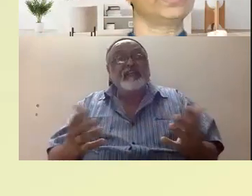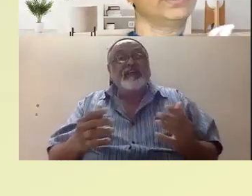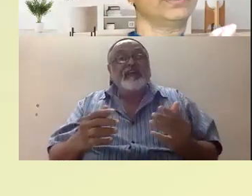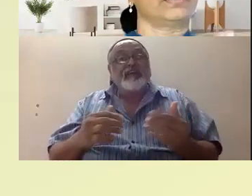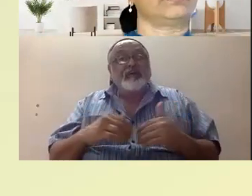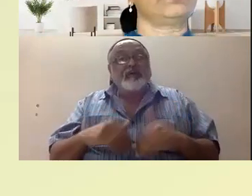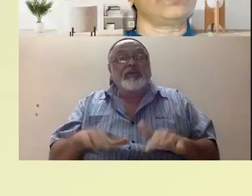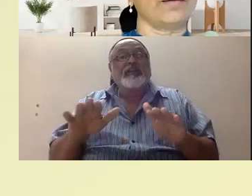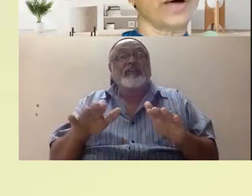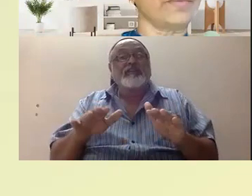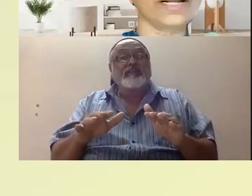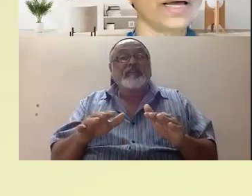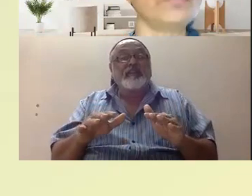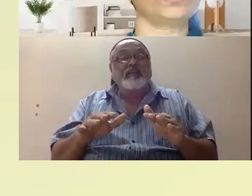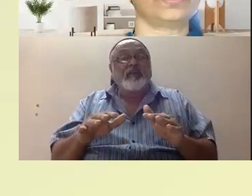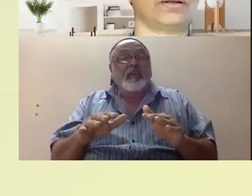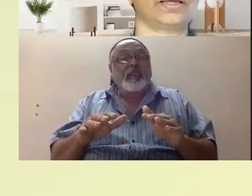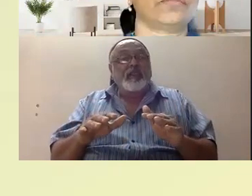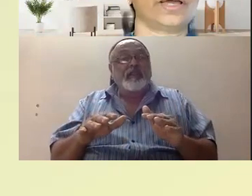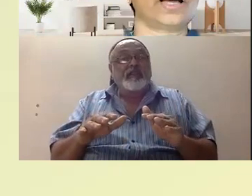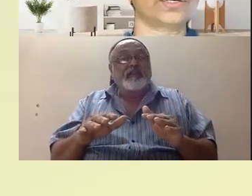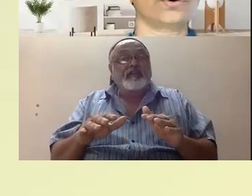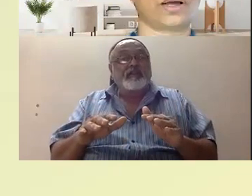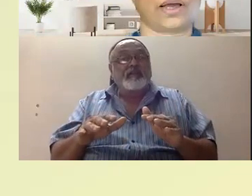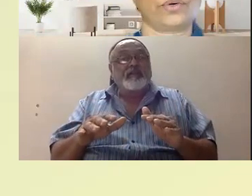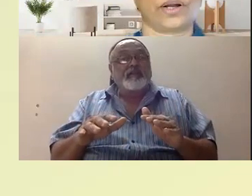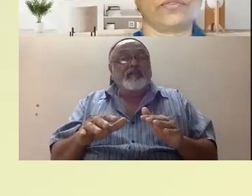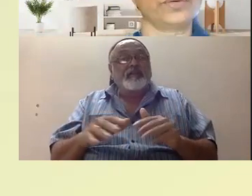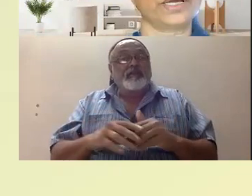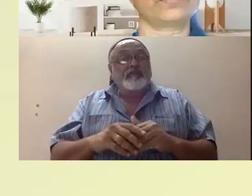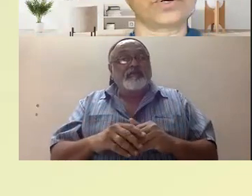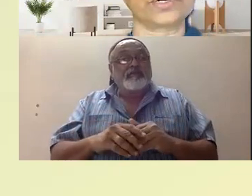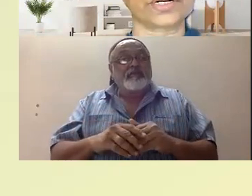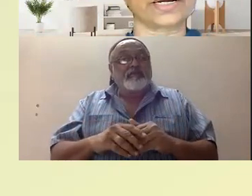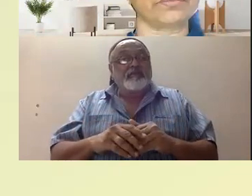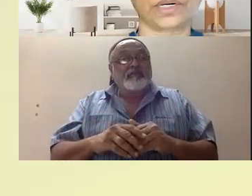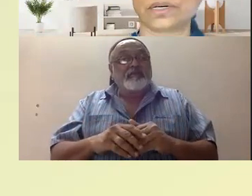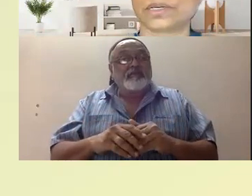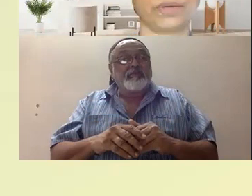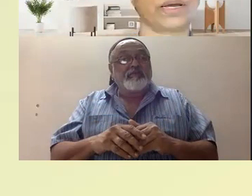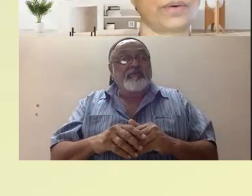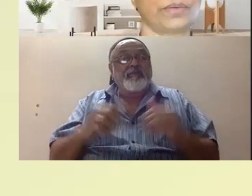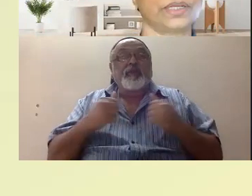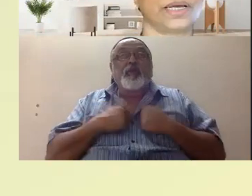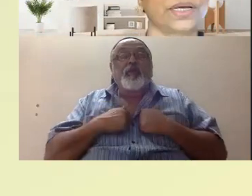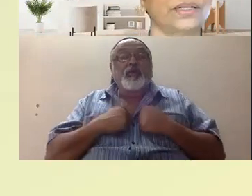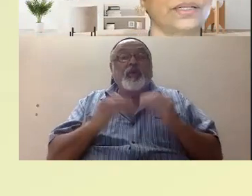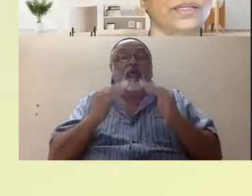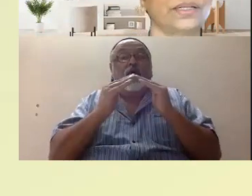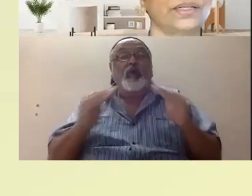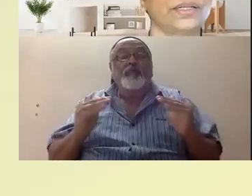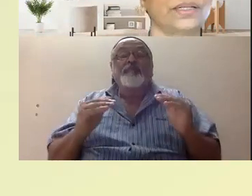पे हमारे घर में ही, लाइक इफ आई आस्क यू, आई वुड लव टू मेक इट मोर इंटरेक्टिव बट समय का पाबंदी है